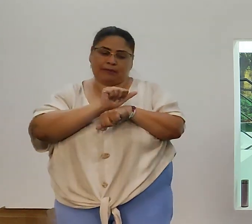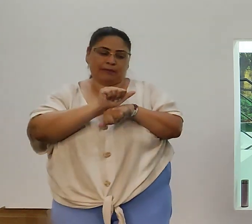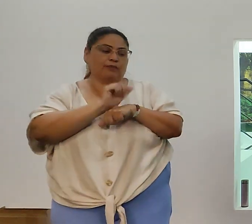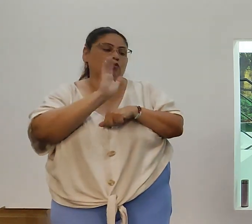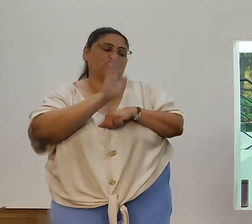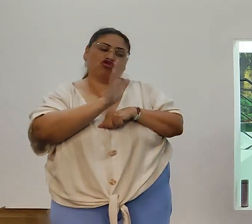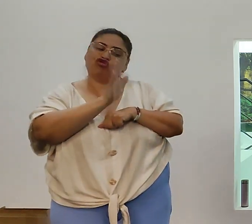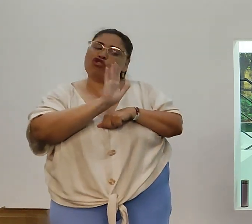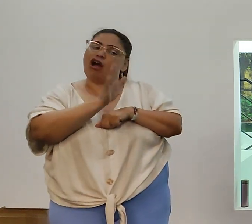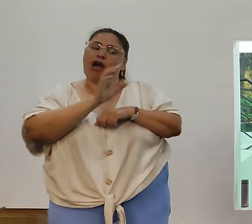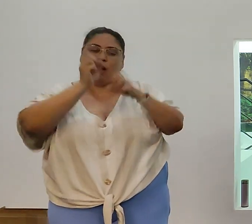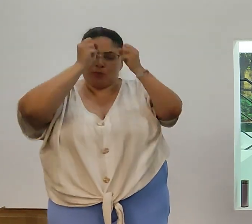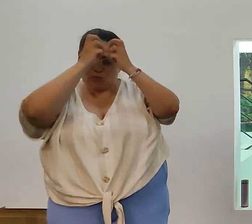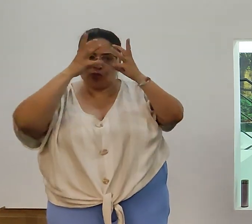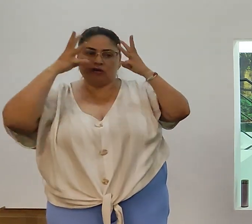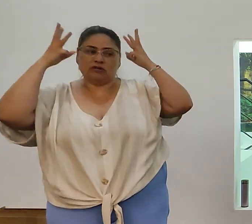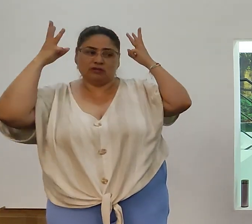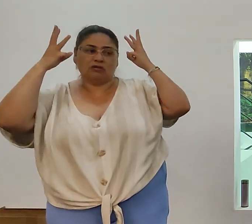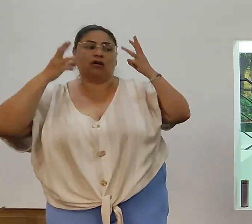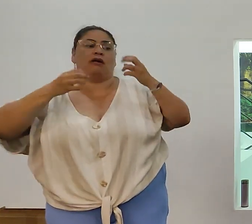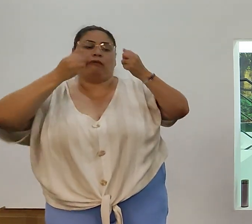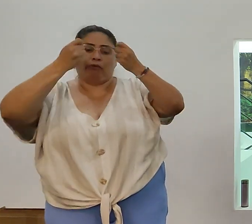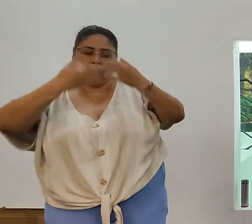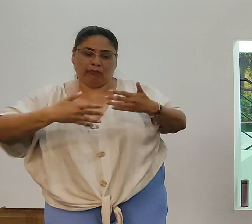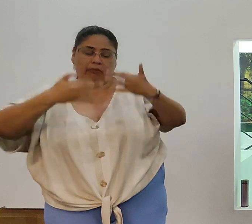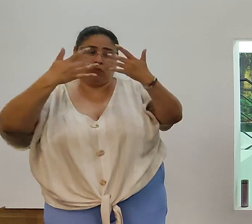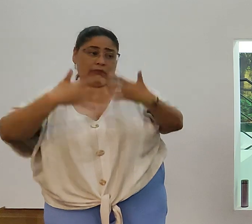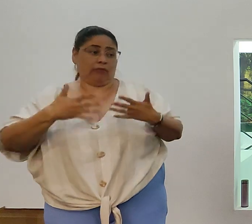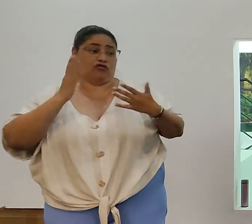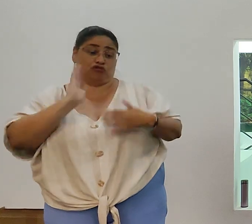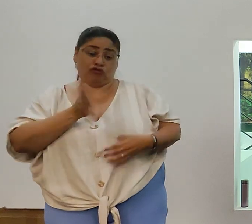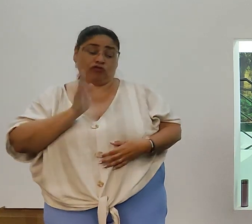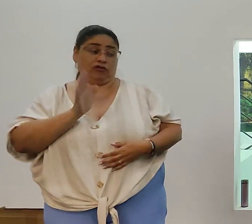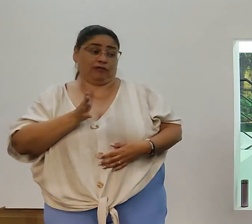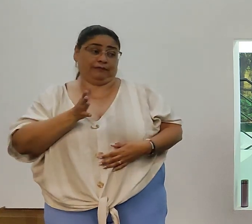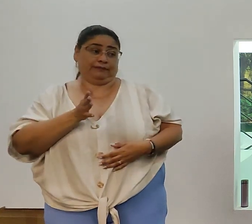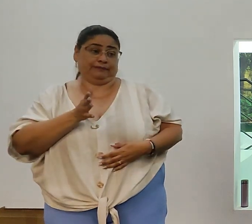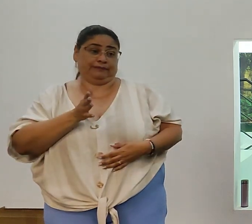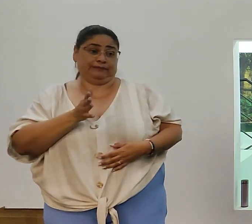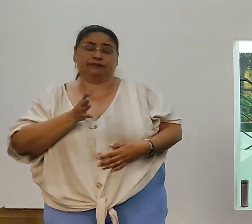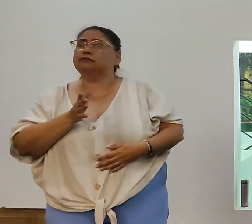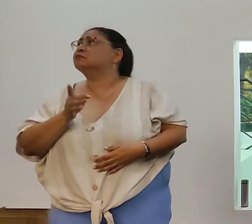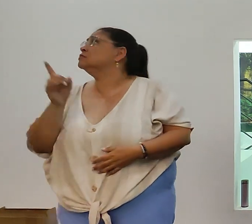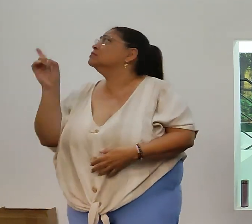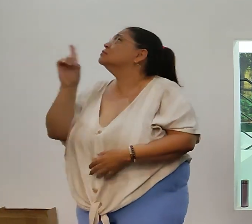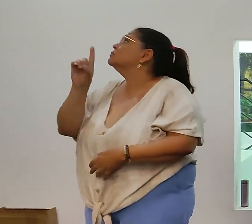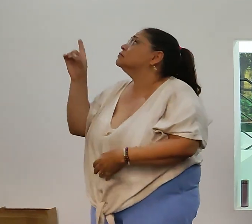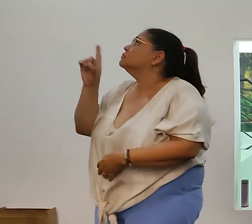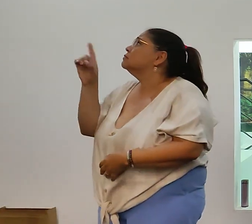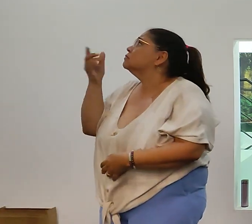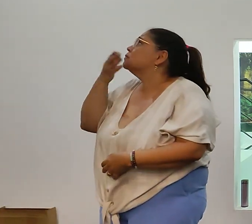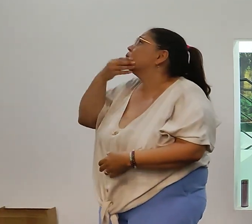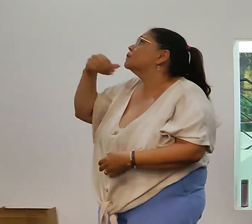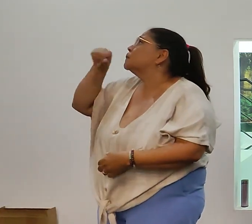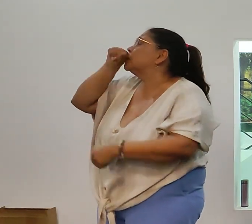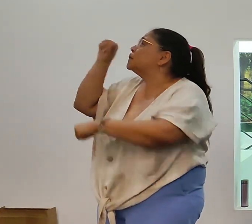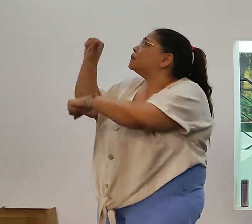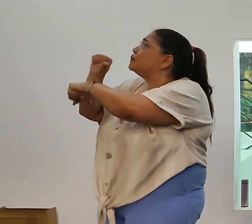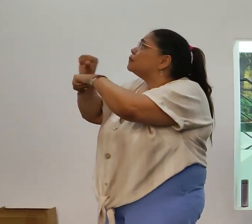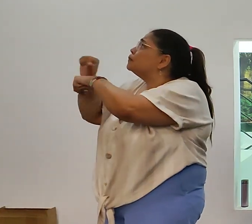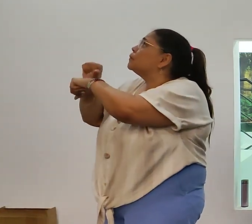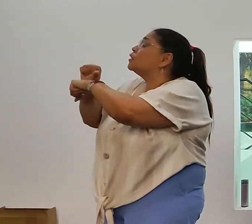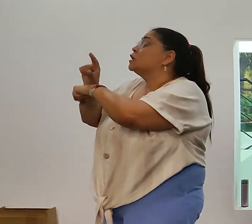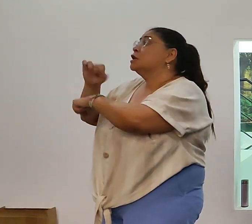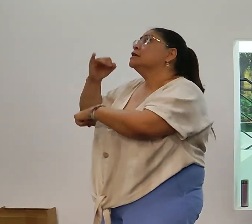têm Moisés e os profetas, que os ouçam. Não, pai Abraão, disse ele, mas se alguém dentre